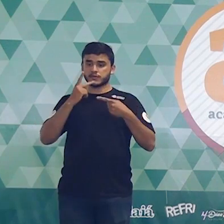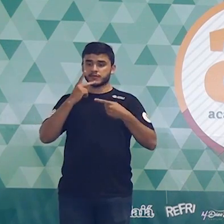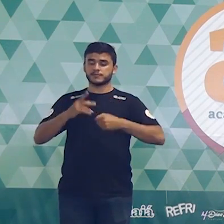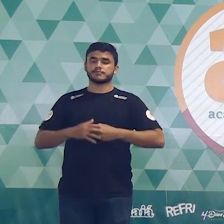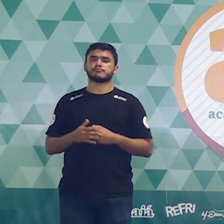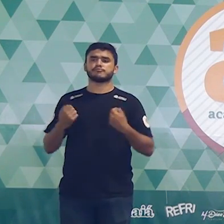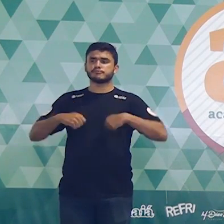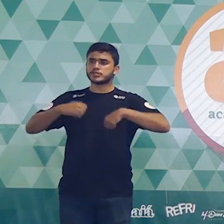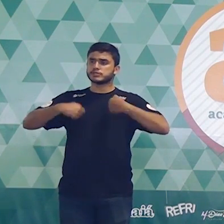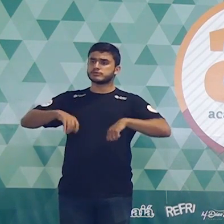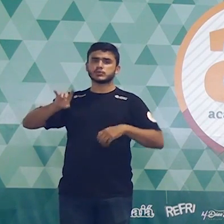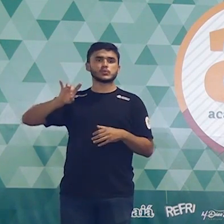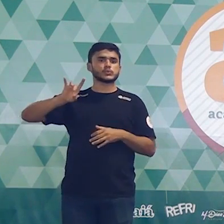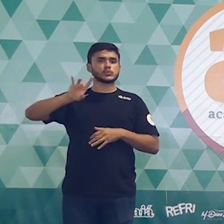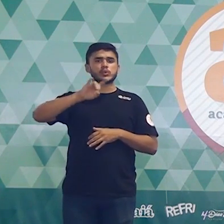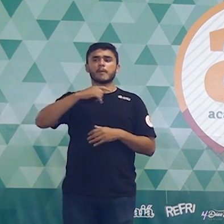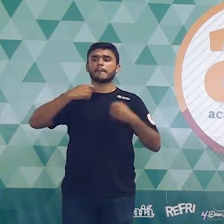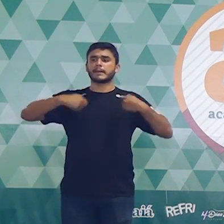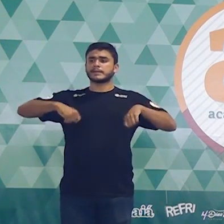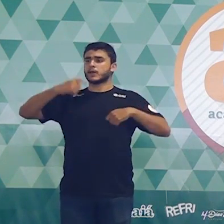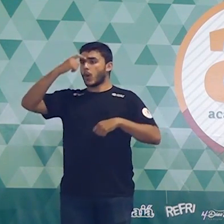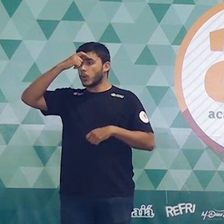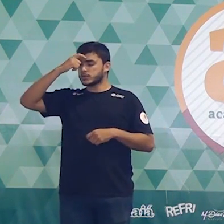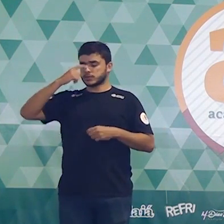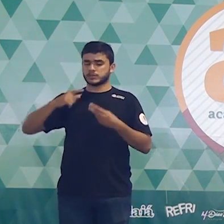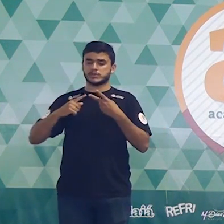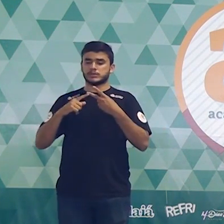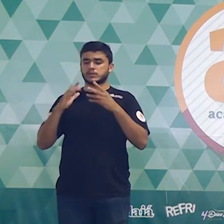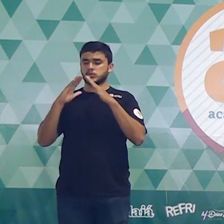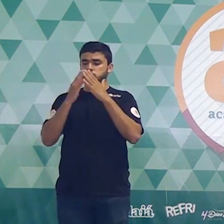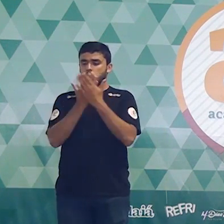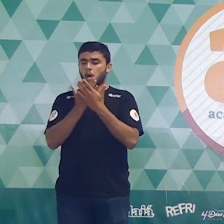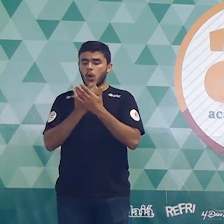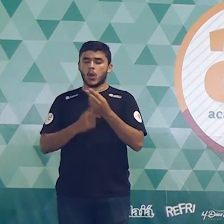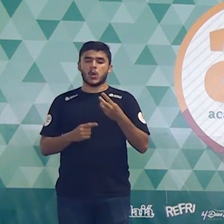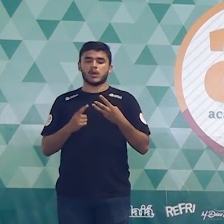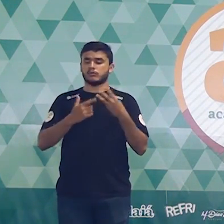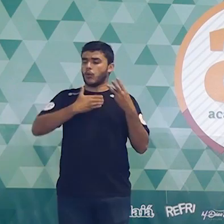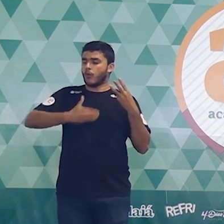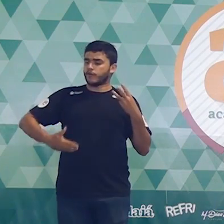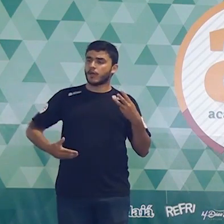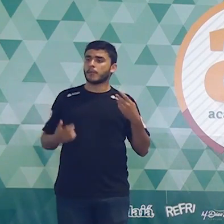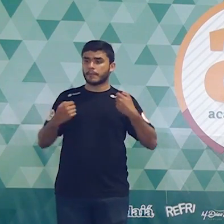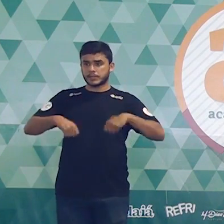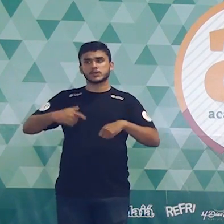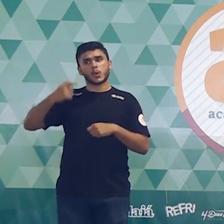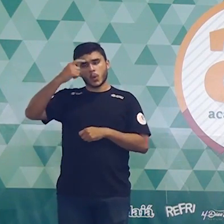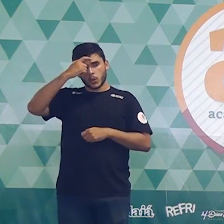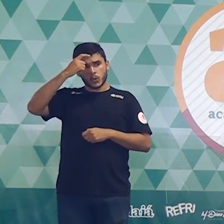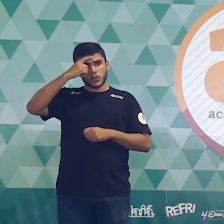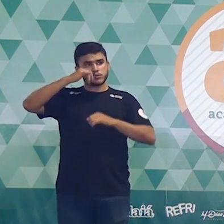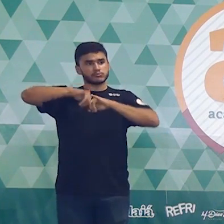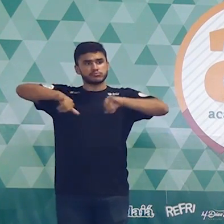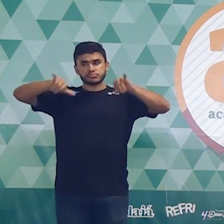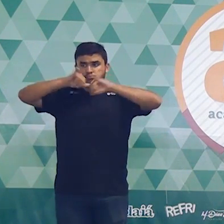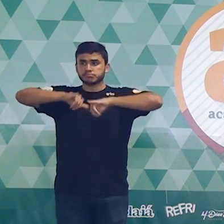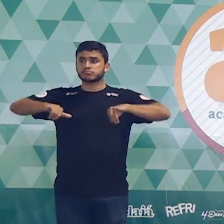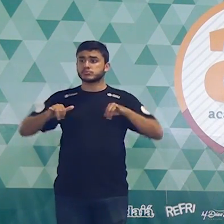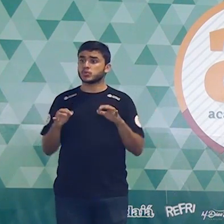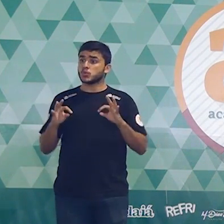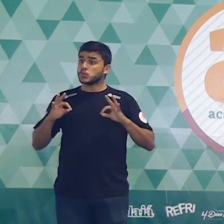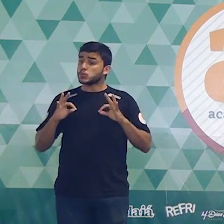que a escola, que a família tem que conscientizar. Que é necessário que a população promova uma